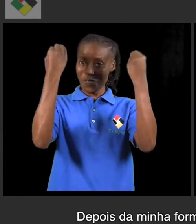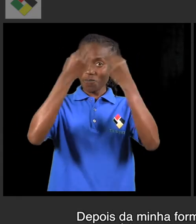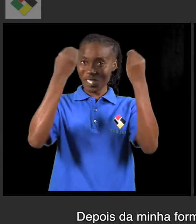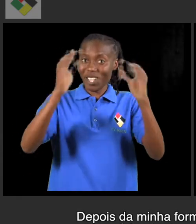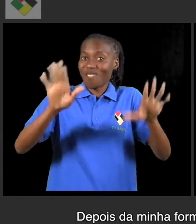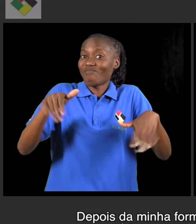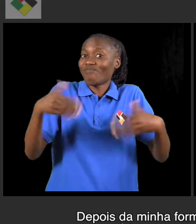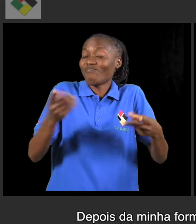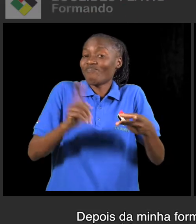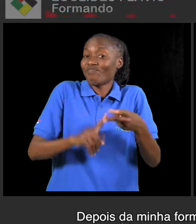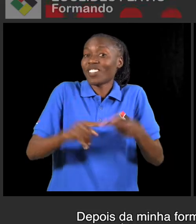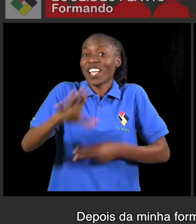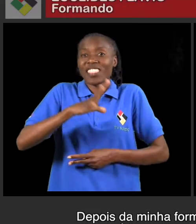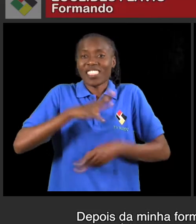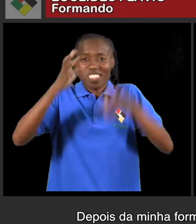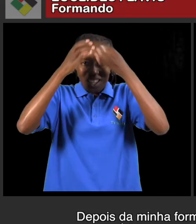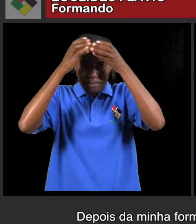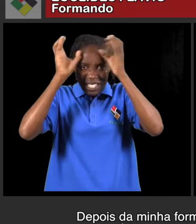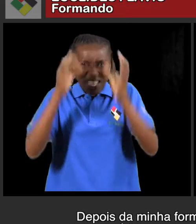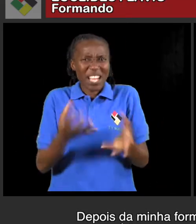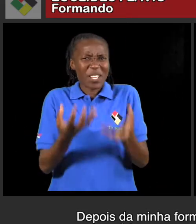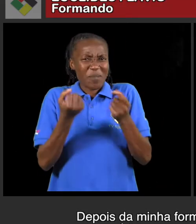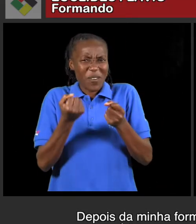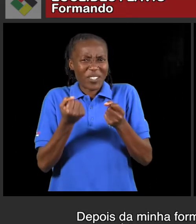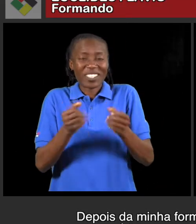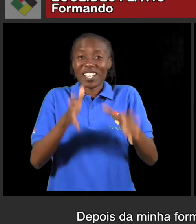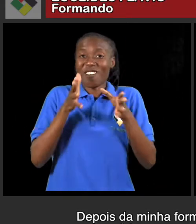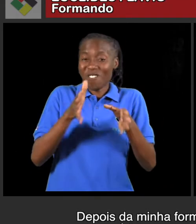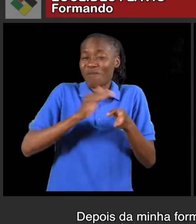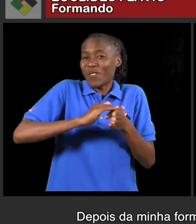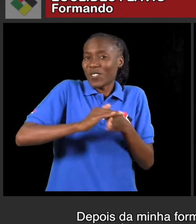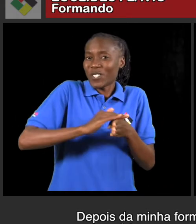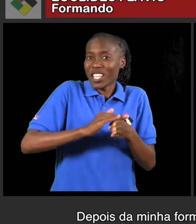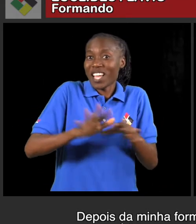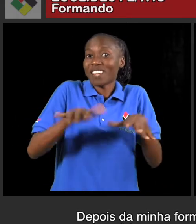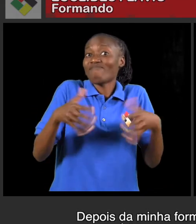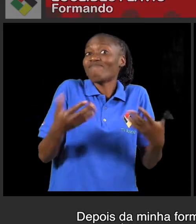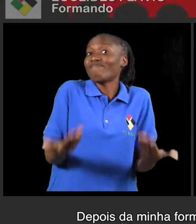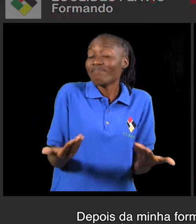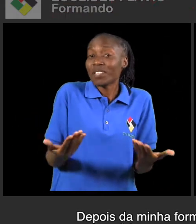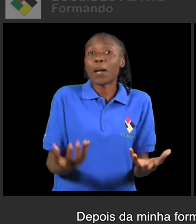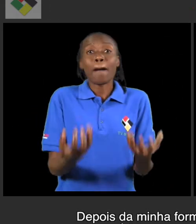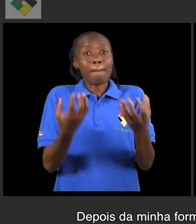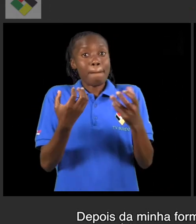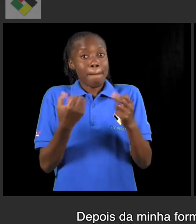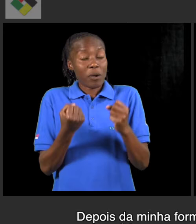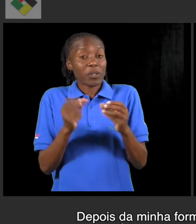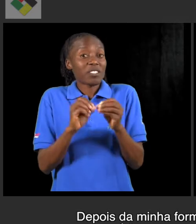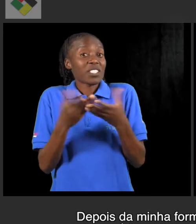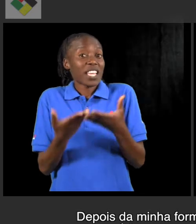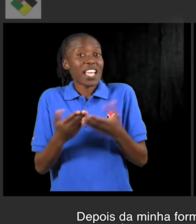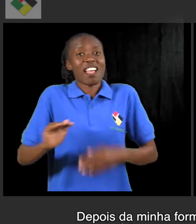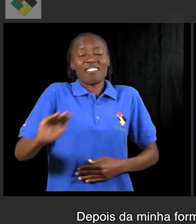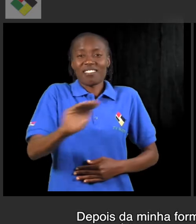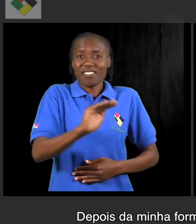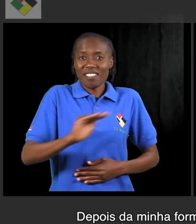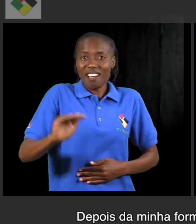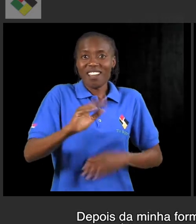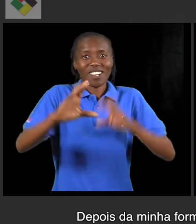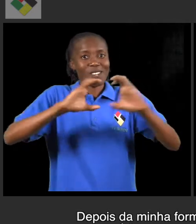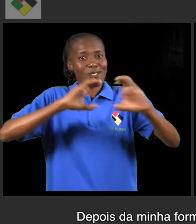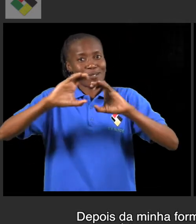da minha formação, ter capacidade suficiente e necessária para poder